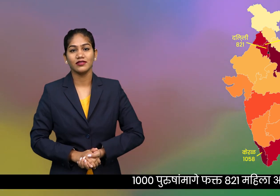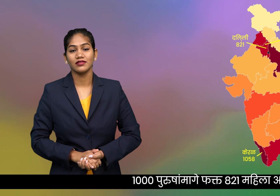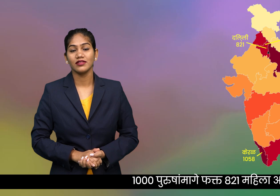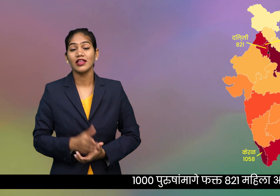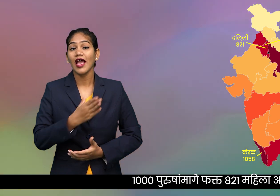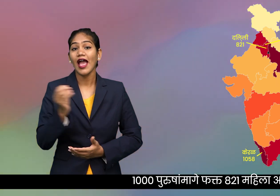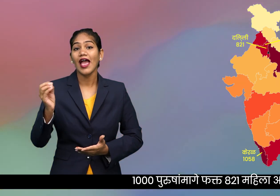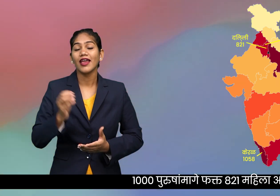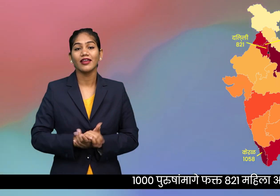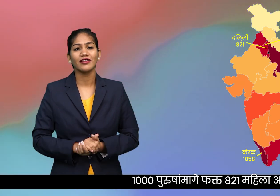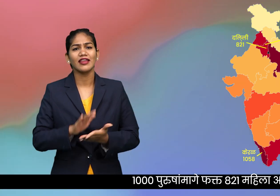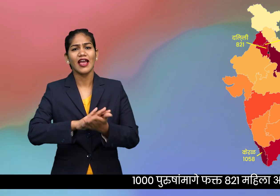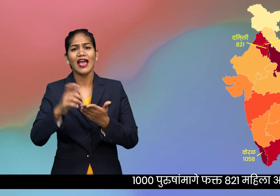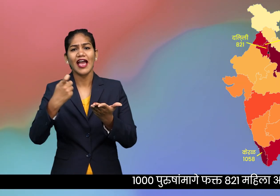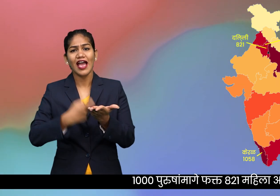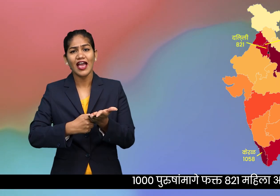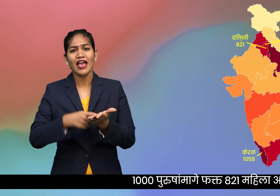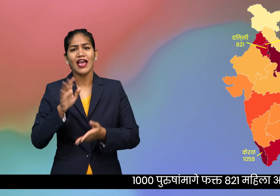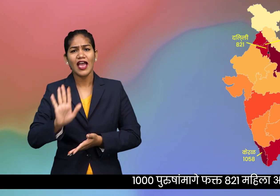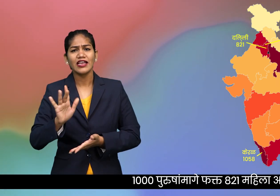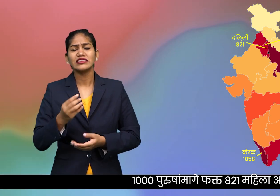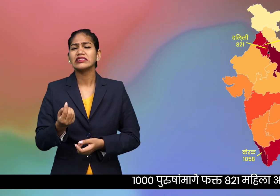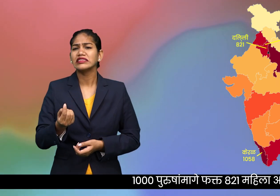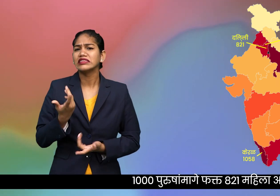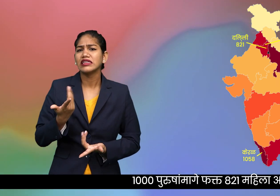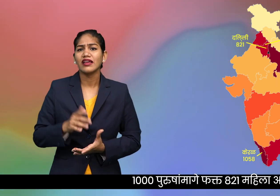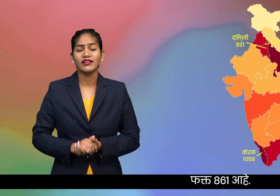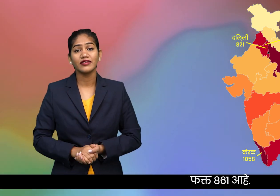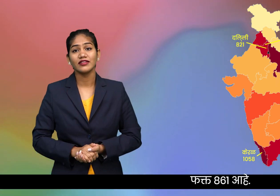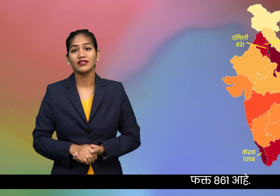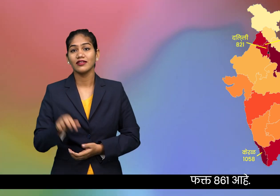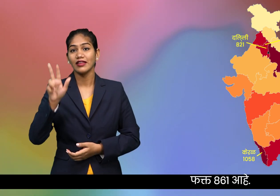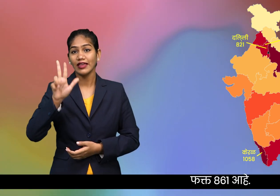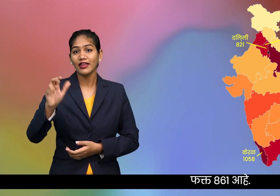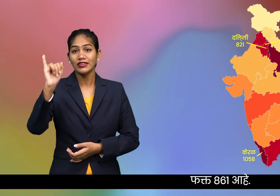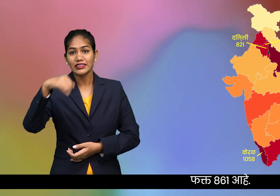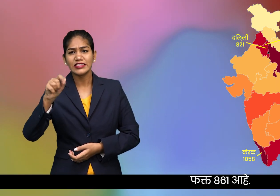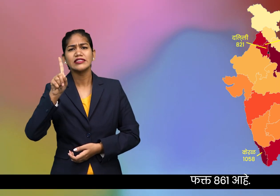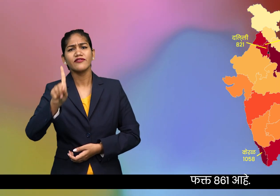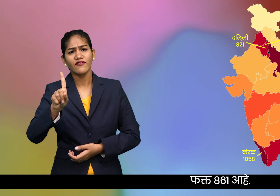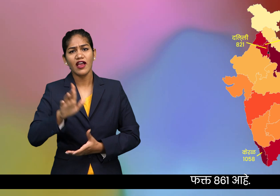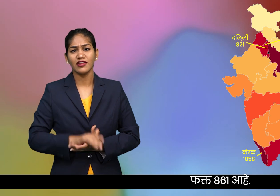1,000 पुरुषांमागे फक्त 821 आणि हरियाणा फक्त 861 आहे.